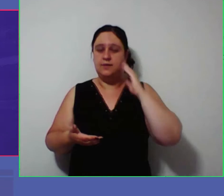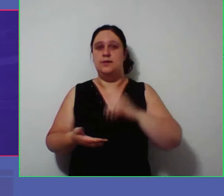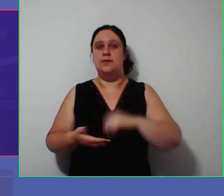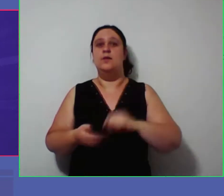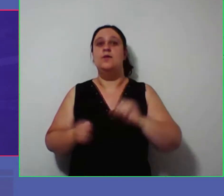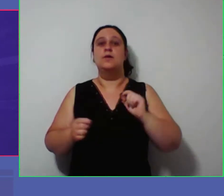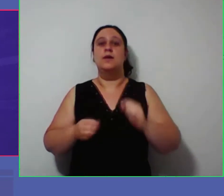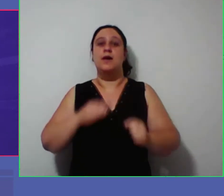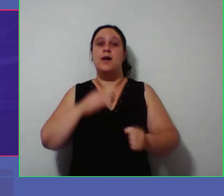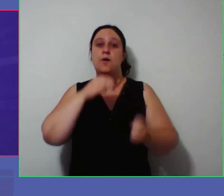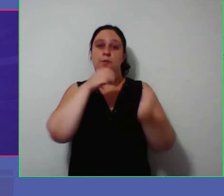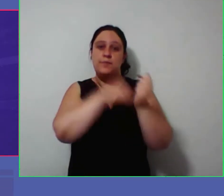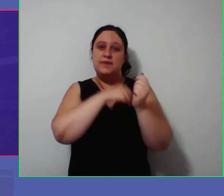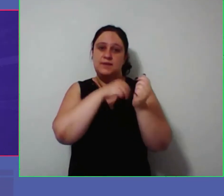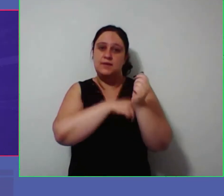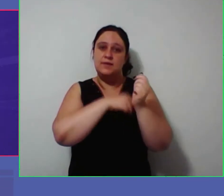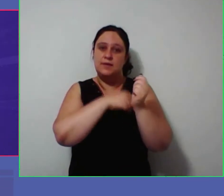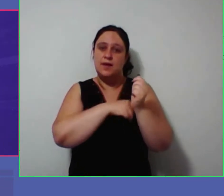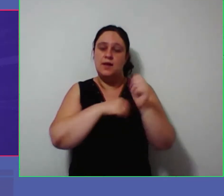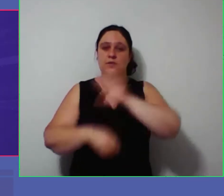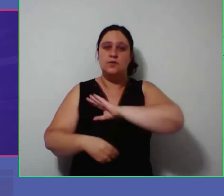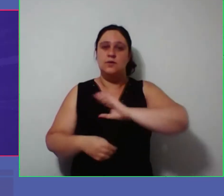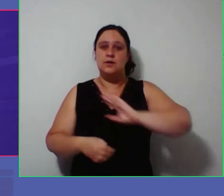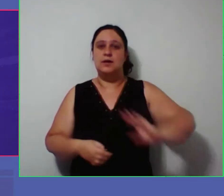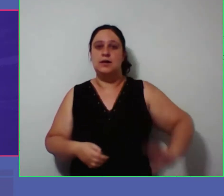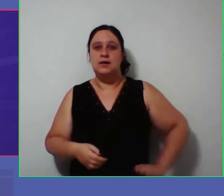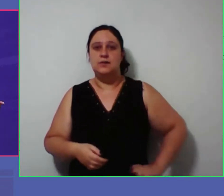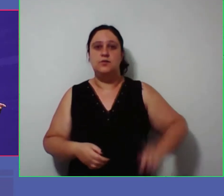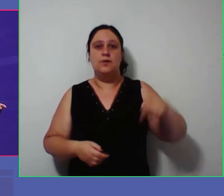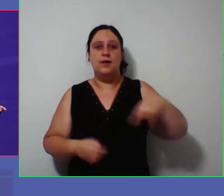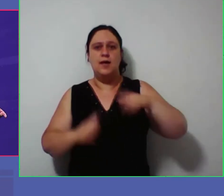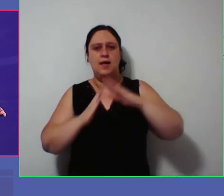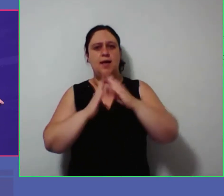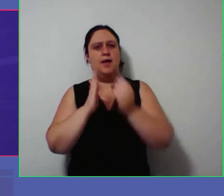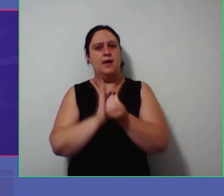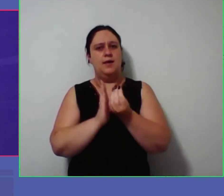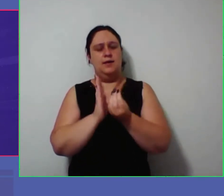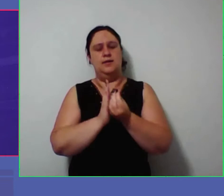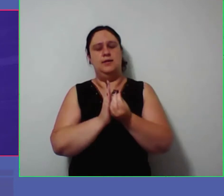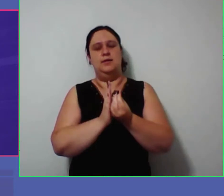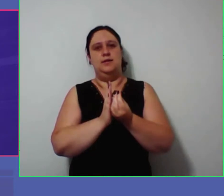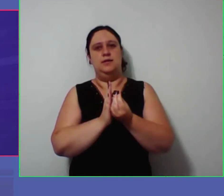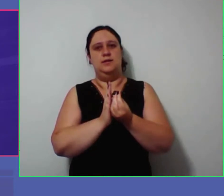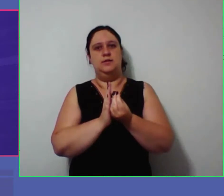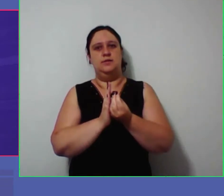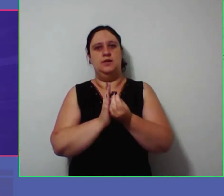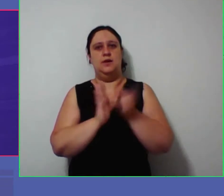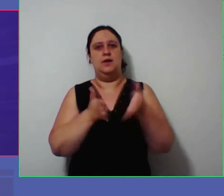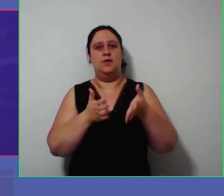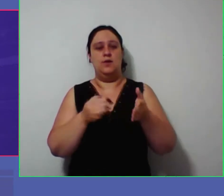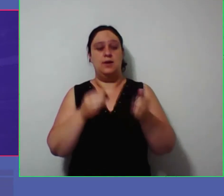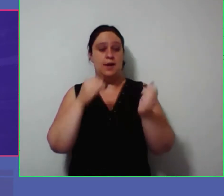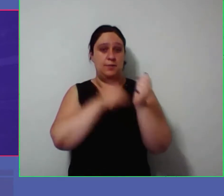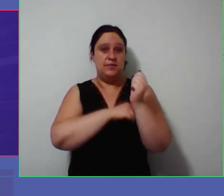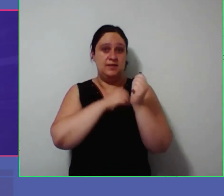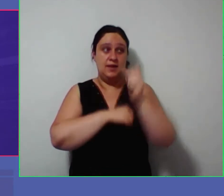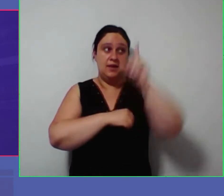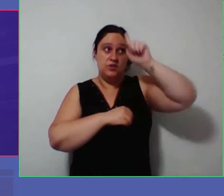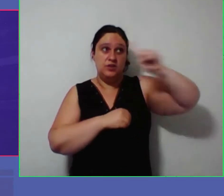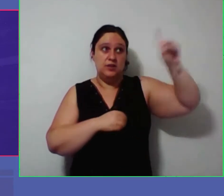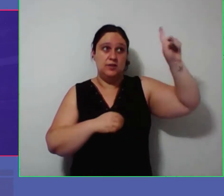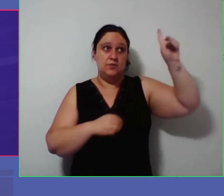é a igreja. O mistério de Deus é Cristo. O mistério de Cristo